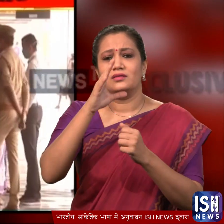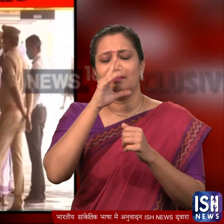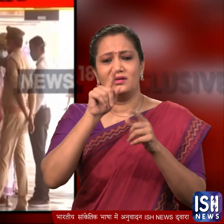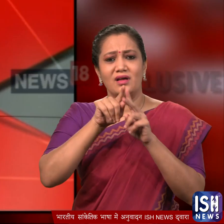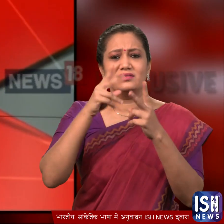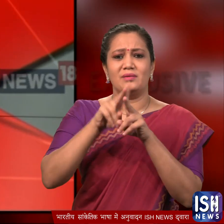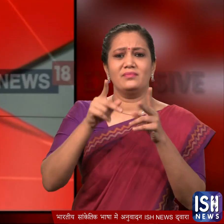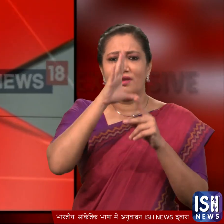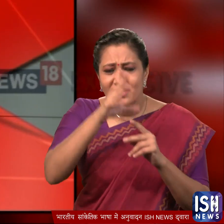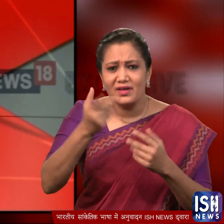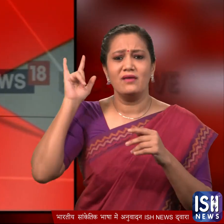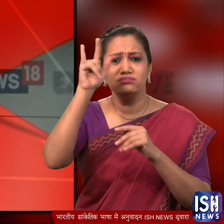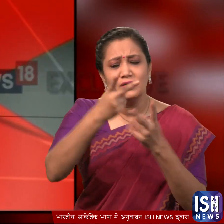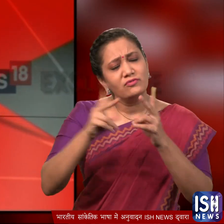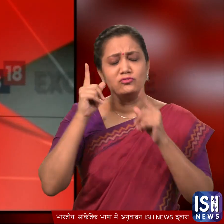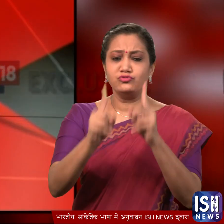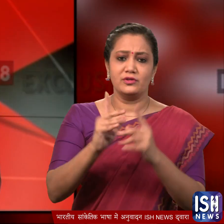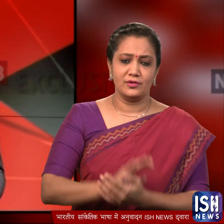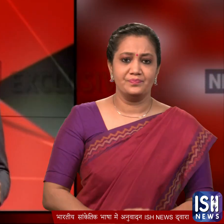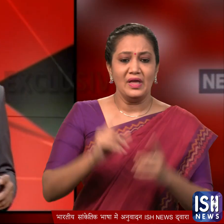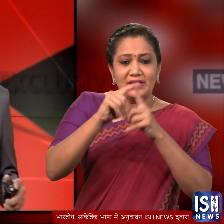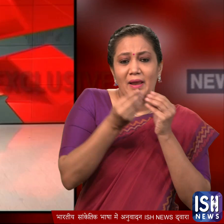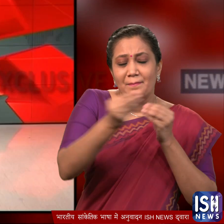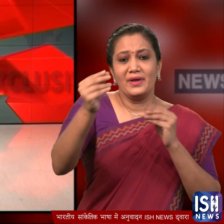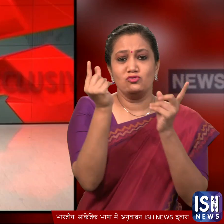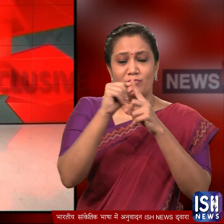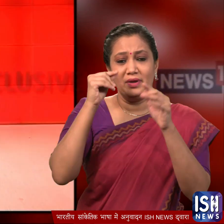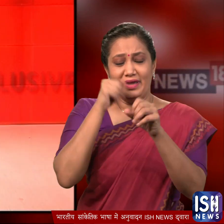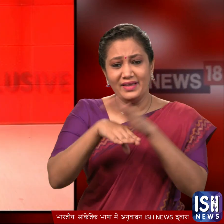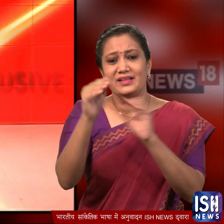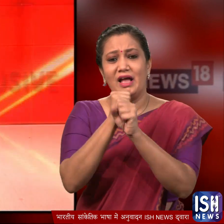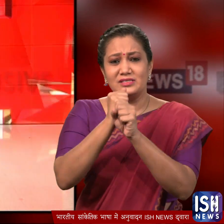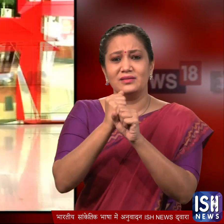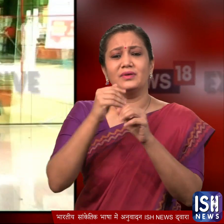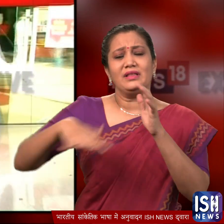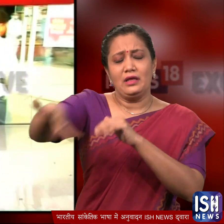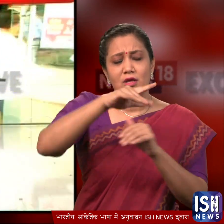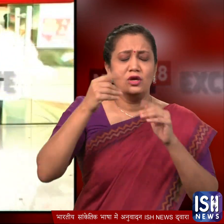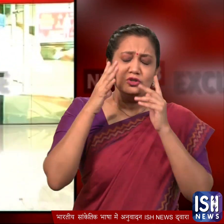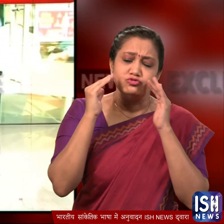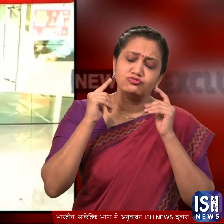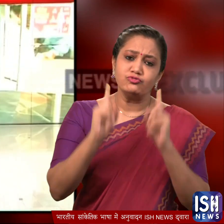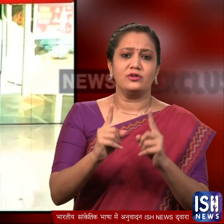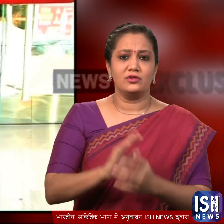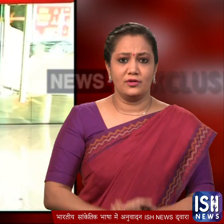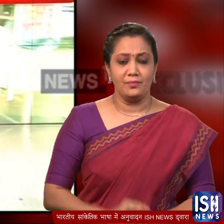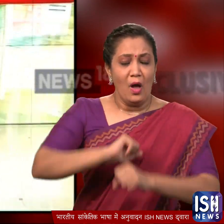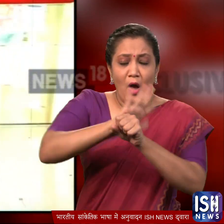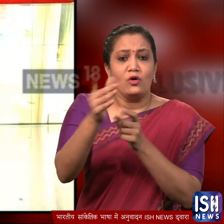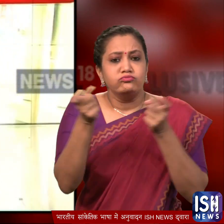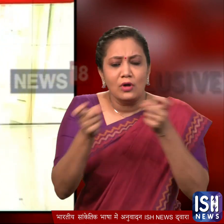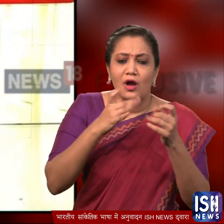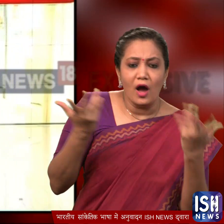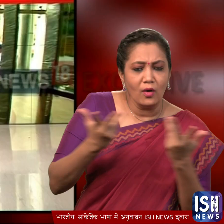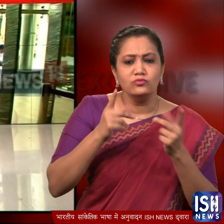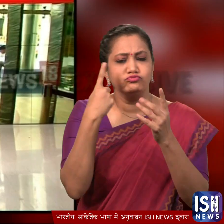दी। कोरोना वायरस के बढ़ते खतरे की वजह से दिल्ली के पास उत्तर प्रदेश के गाजियाबाद में प्रशासन ने सख्ती बढ़ा दी। एक बार फिर महामारी को फैलने